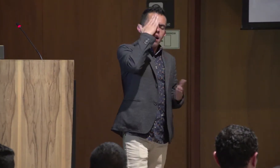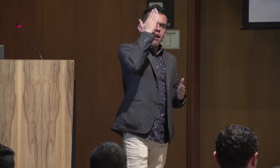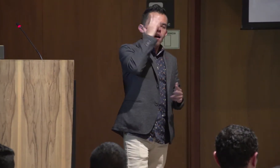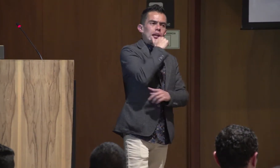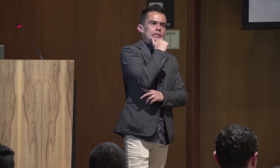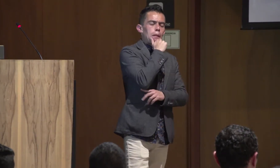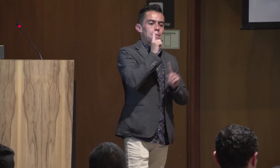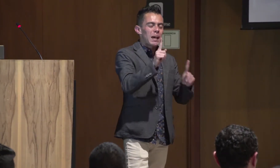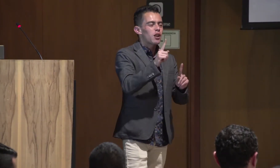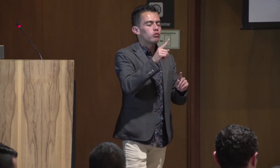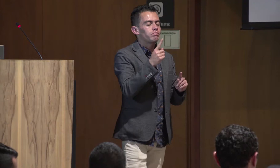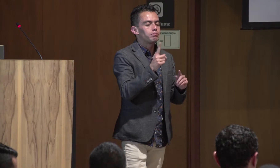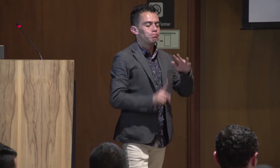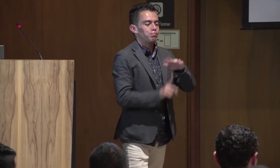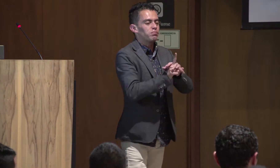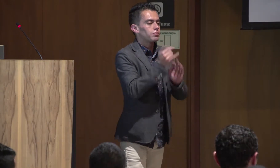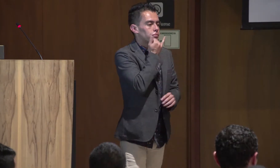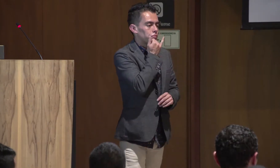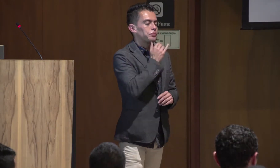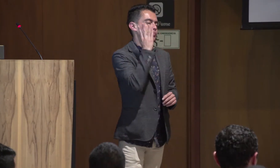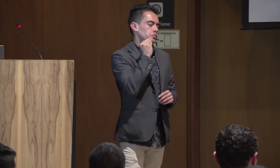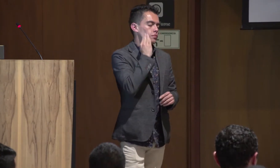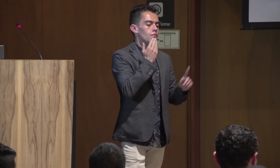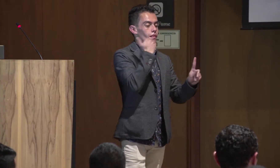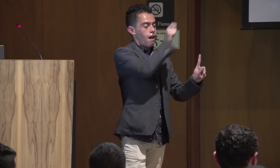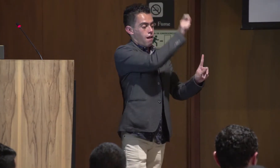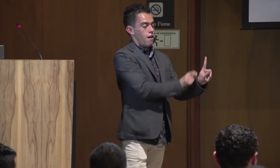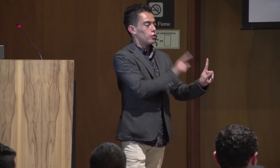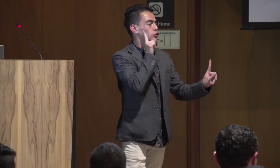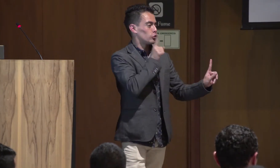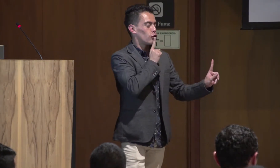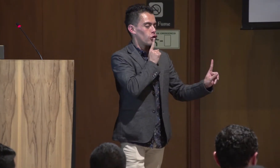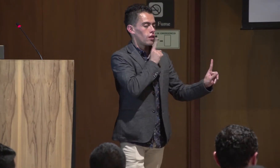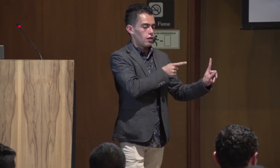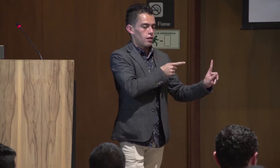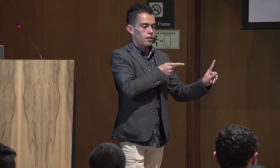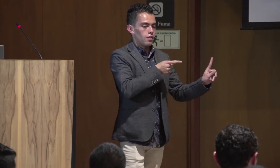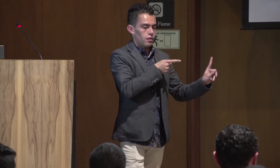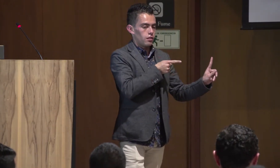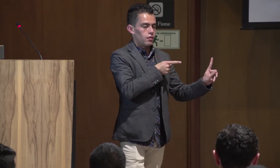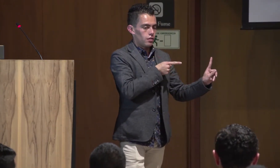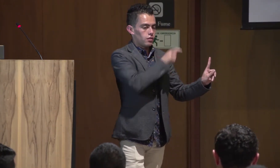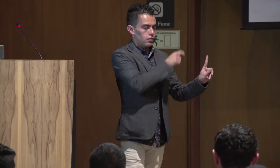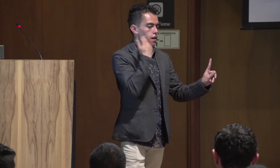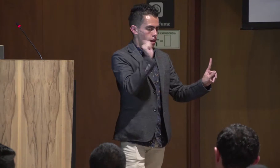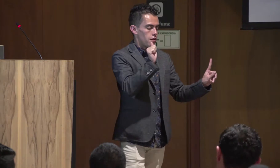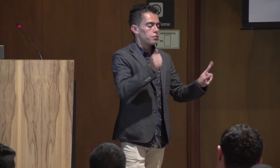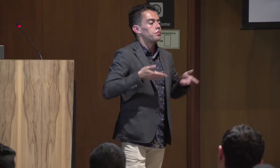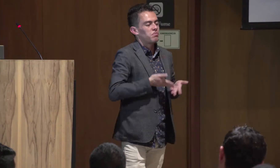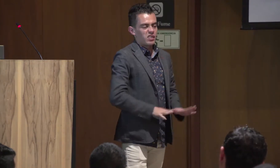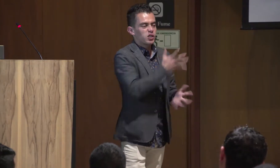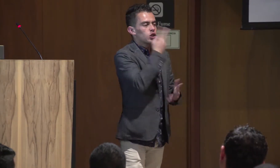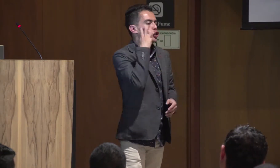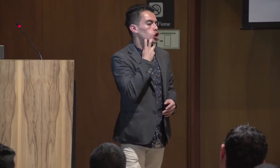posconflicto. Entonces, muchas personas sordas estuvieron participando activamente en esas sesiones de lectura. Sin embargo, una persona sorda,